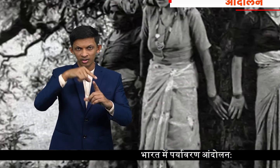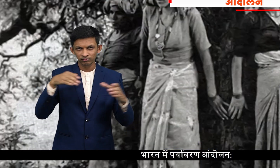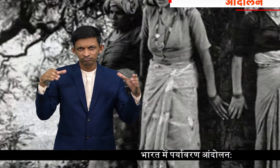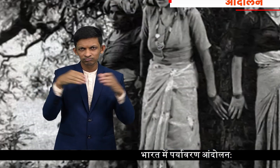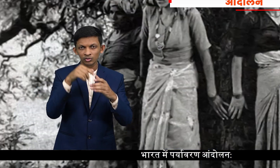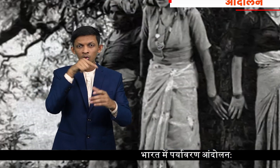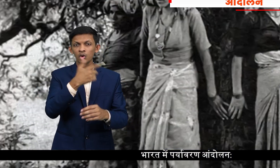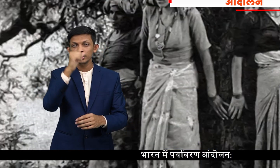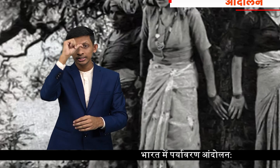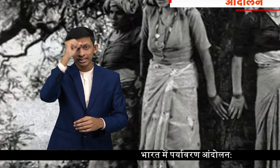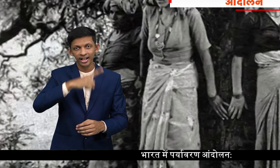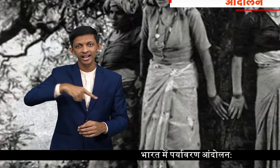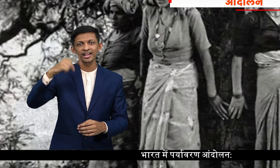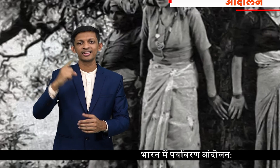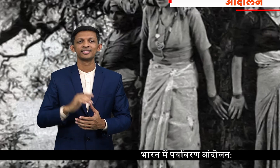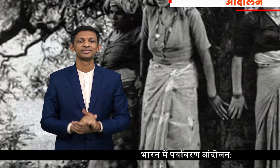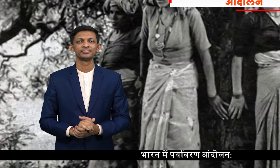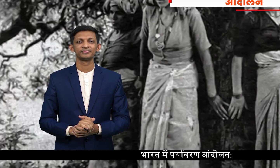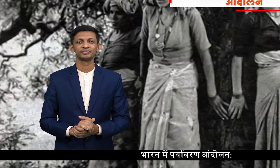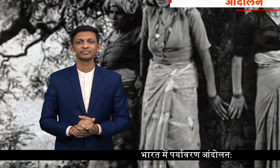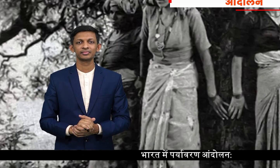भारत में पर्यावरण आंदोलन।